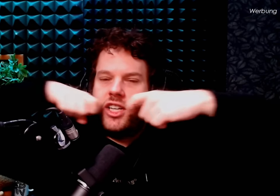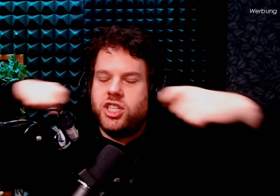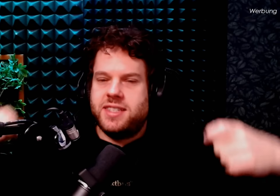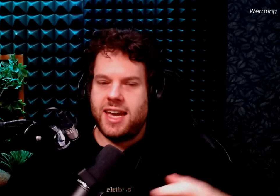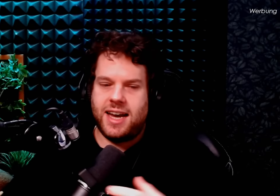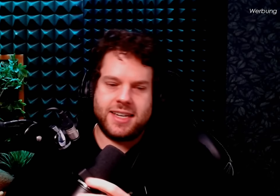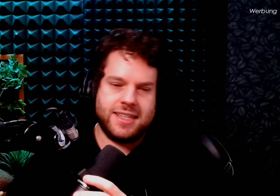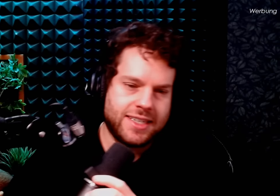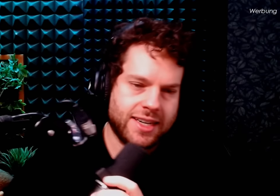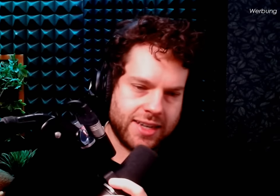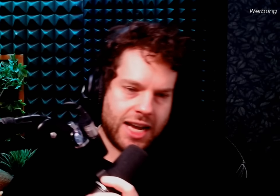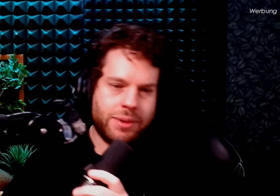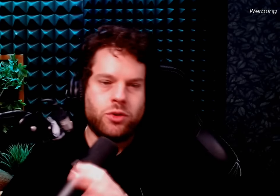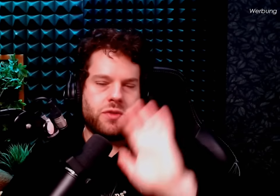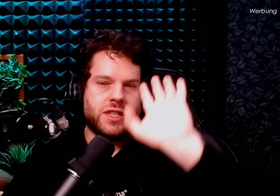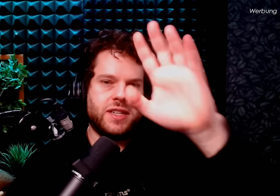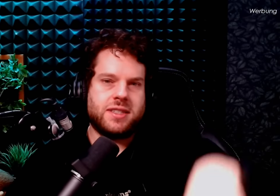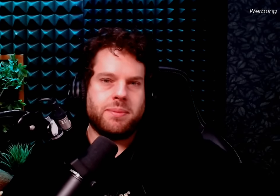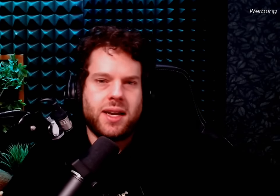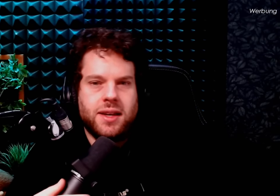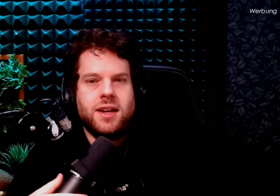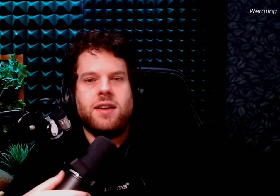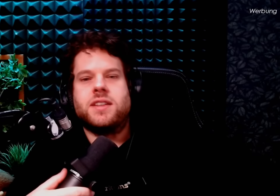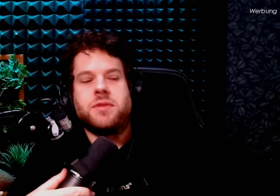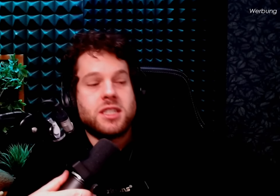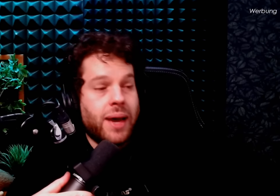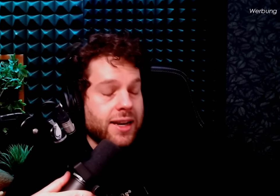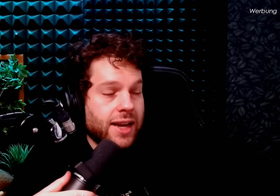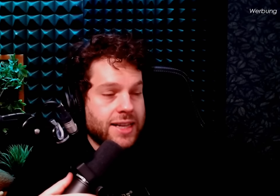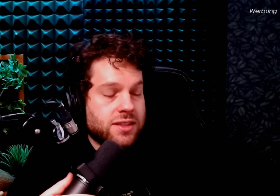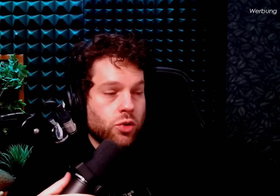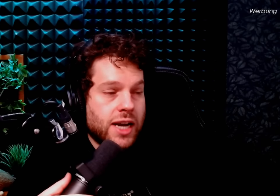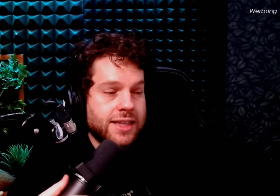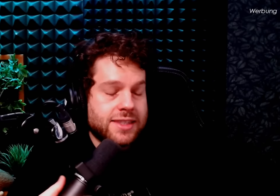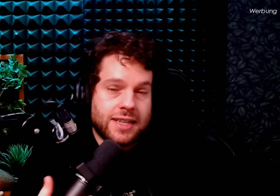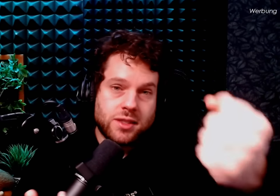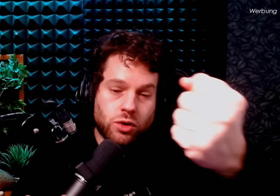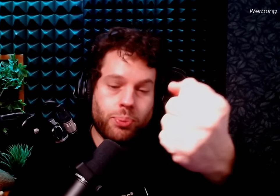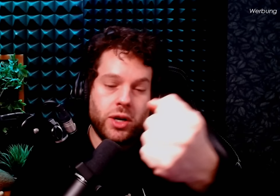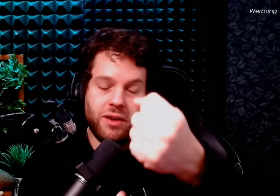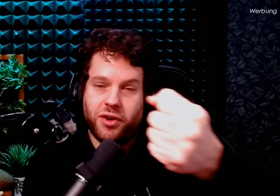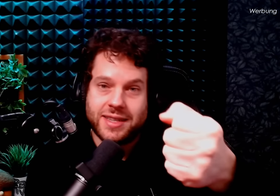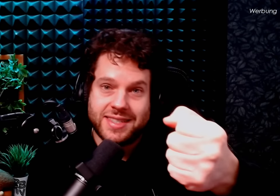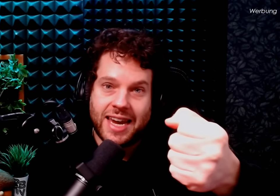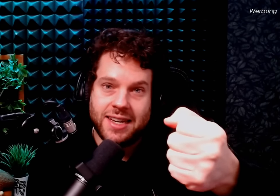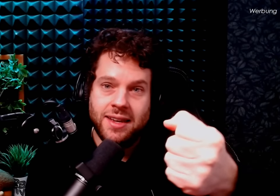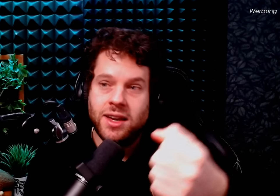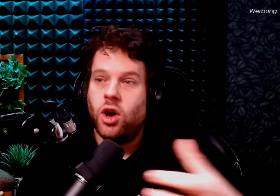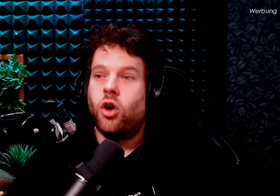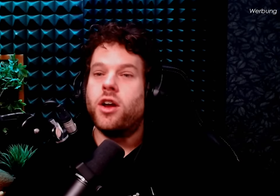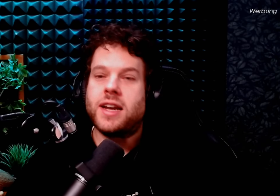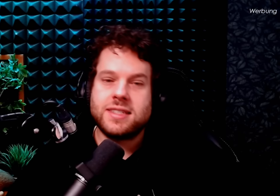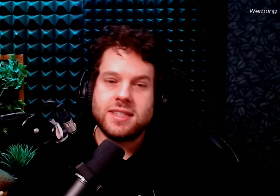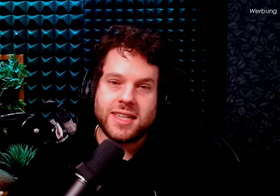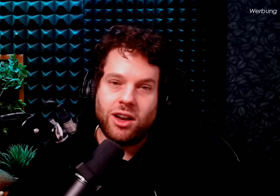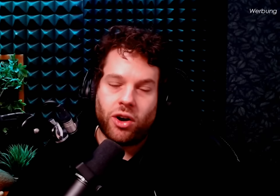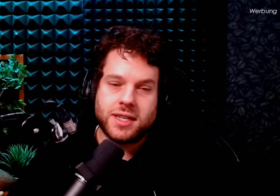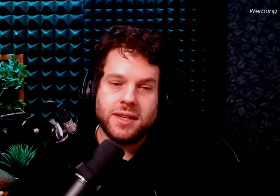falschen Zähne hatten die drin. Ja, aber gut, was willst du machen? Was willst du machen, Als Notarzt, hast du so einen Beutel voller Zähne und dann hast du zehn Leute